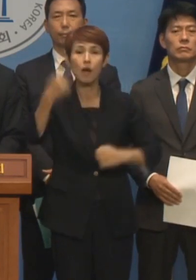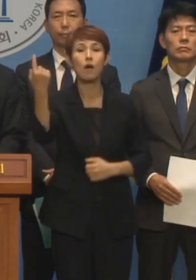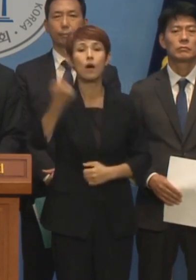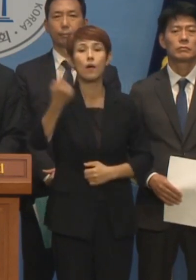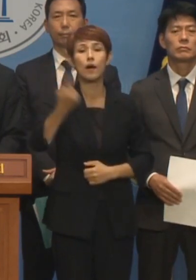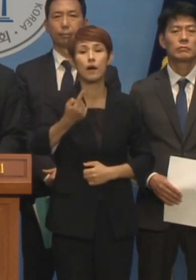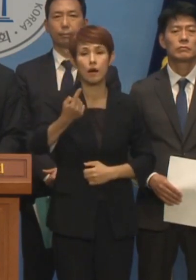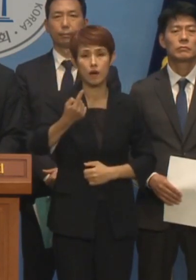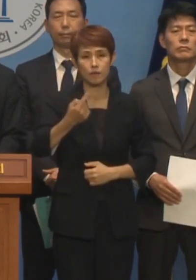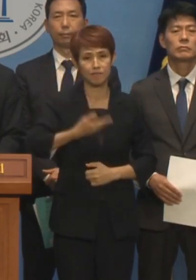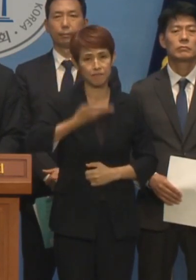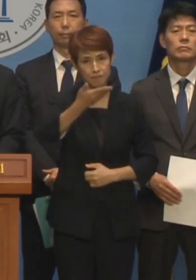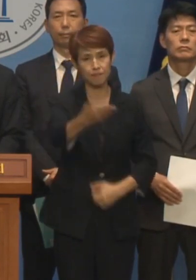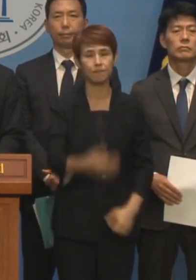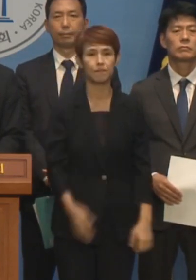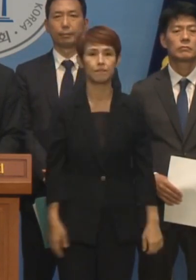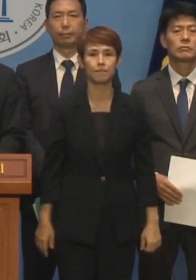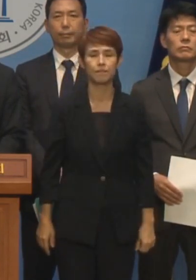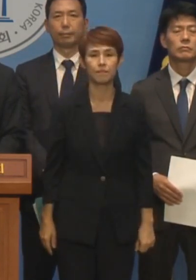점을 말씀드리겠습니다.